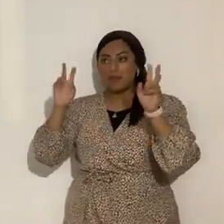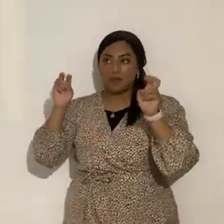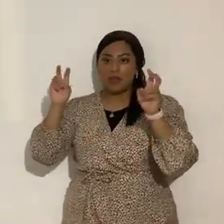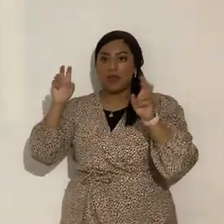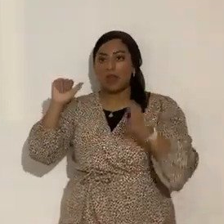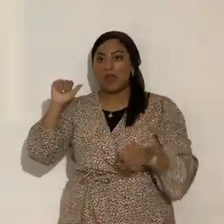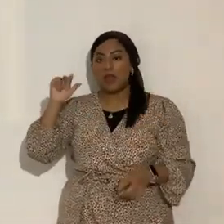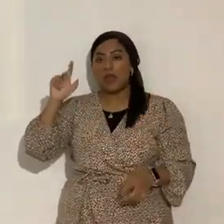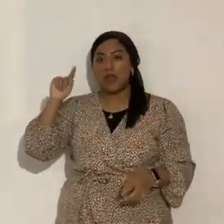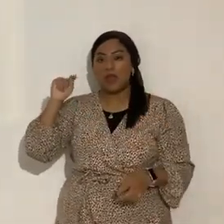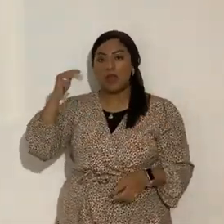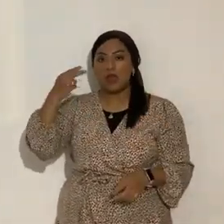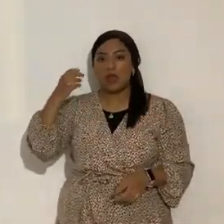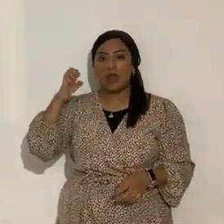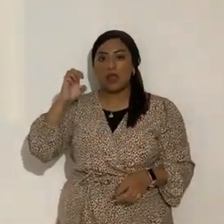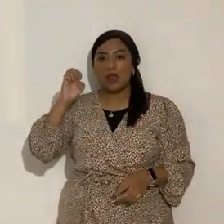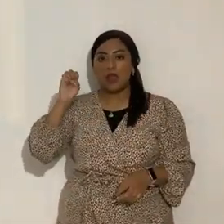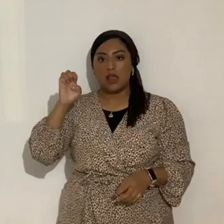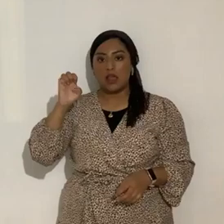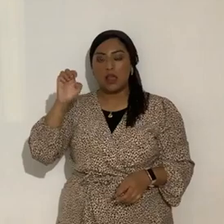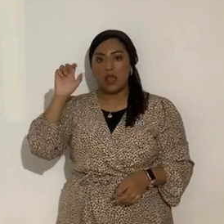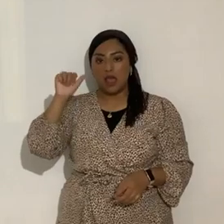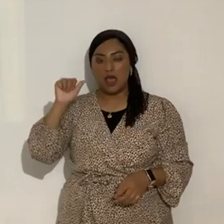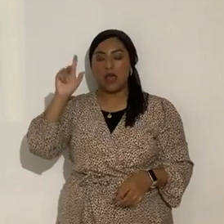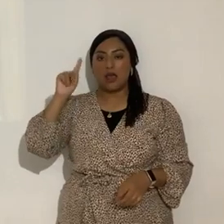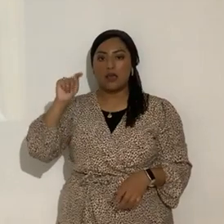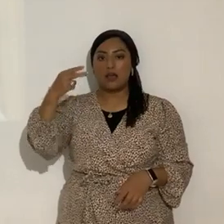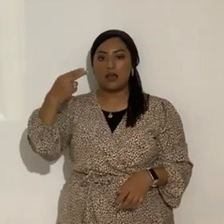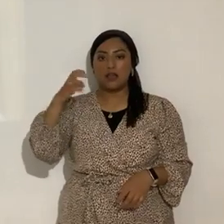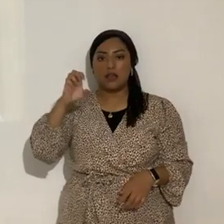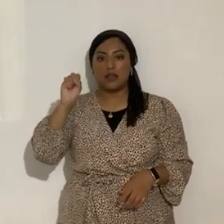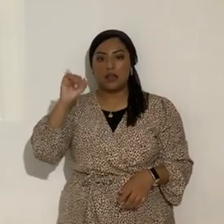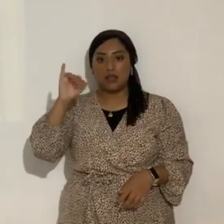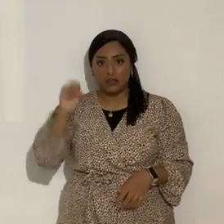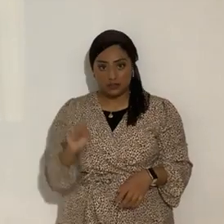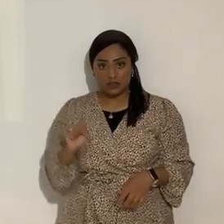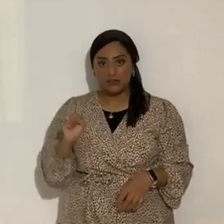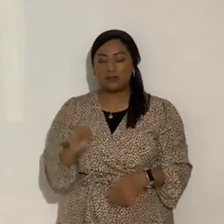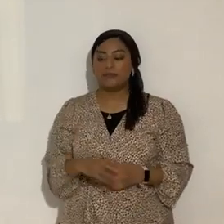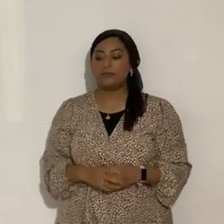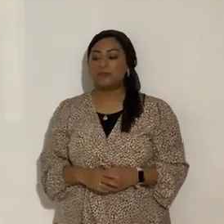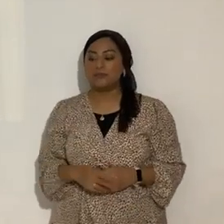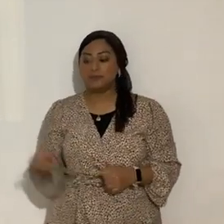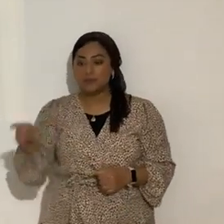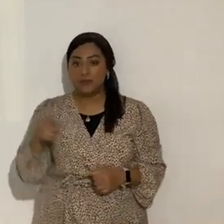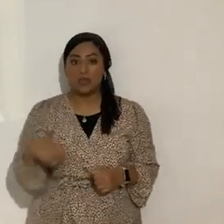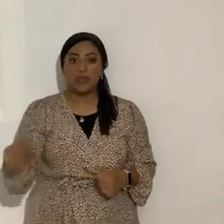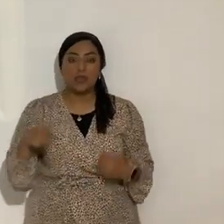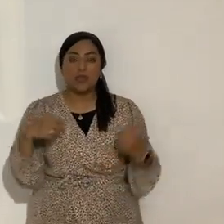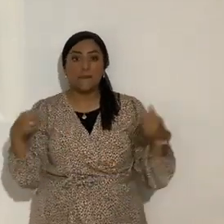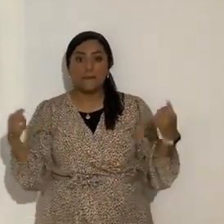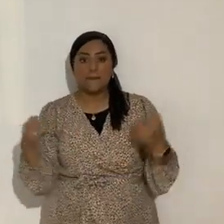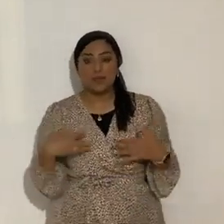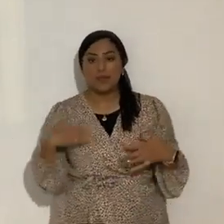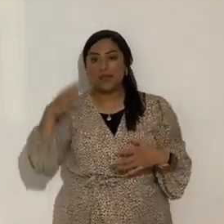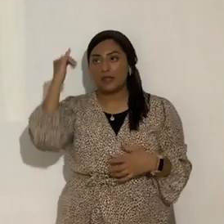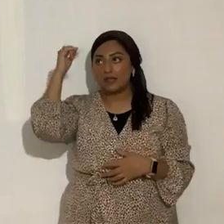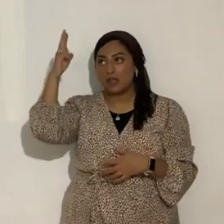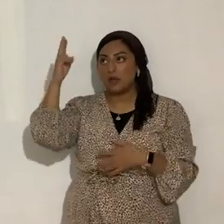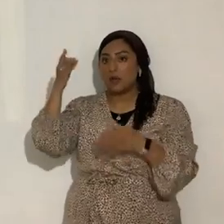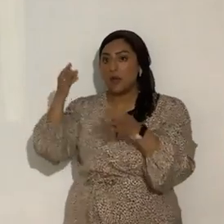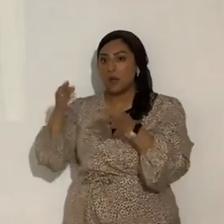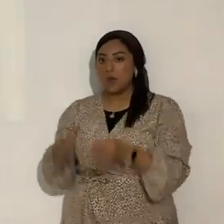llamados ateos, porque dicen que son ateos gracias a Dios, ¿verdad? Entonces, ¿de qué se trata? Son los que temen a la voluntad de